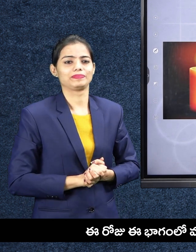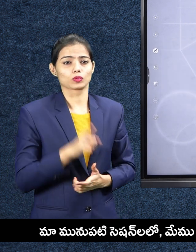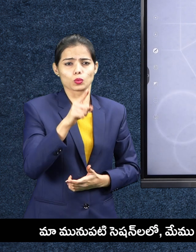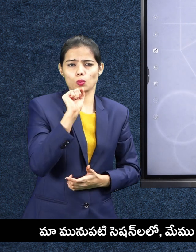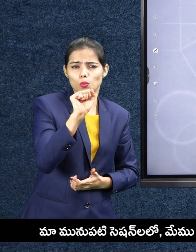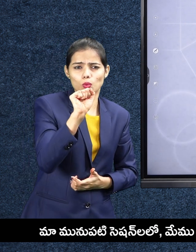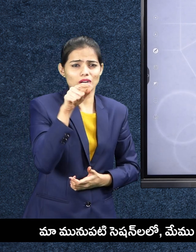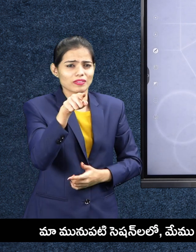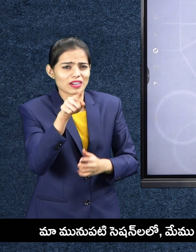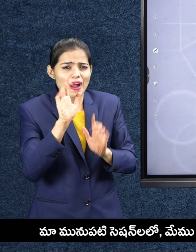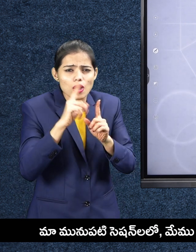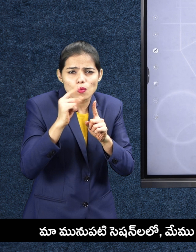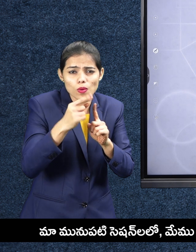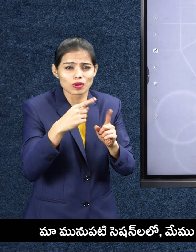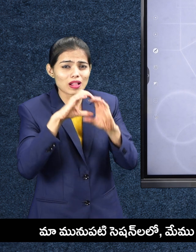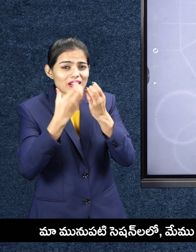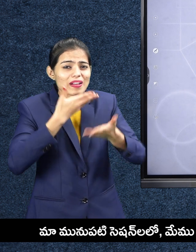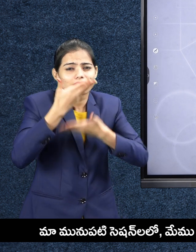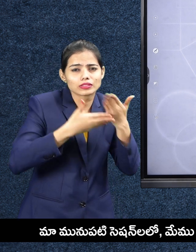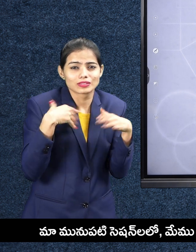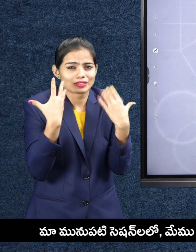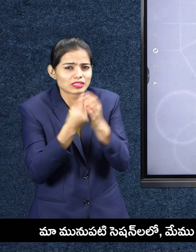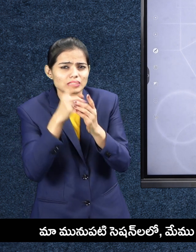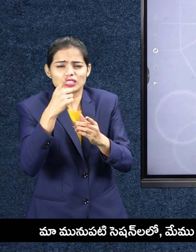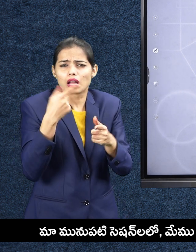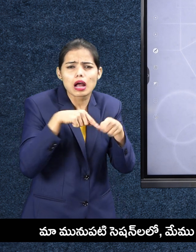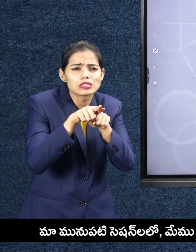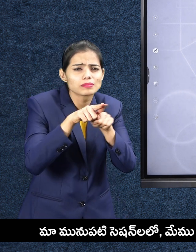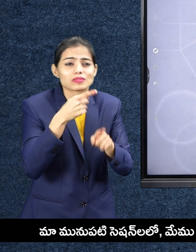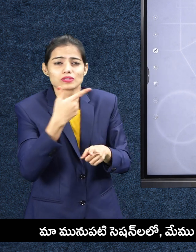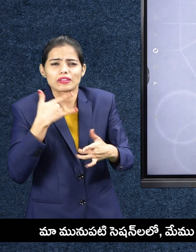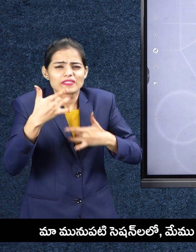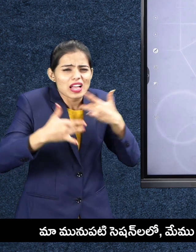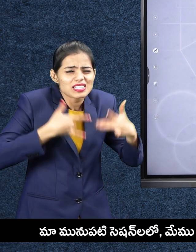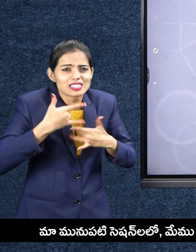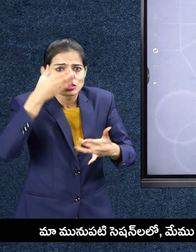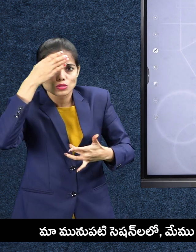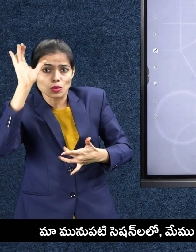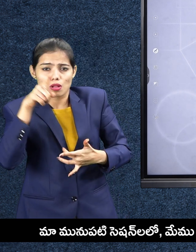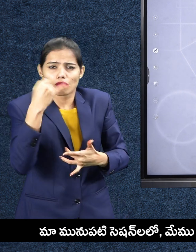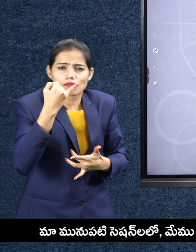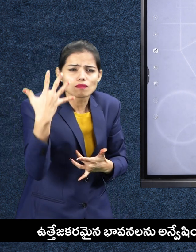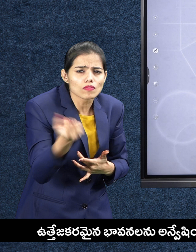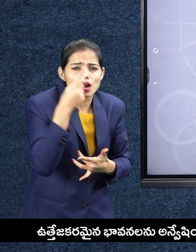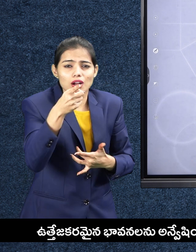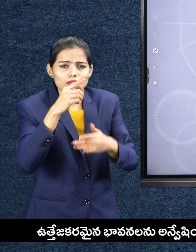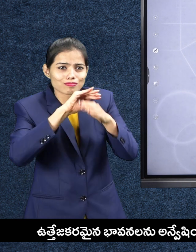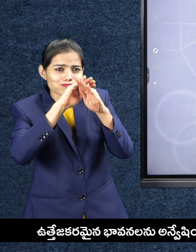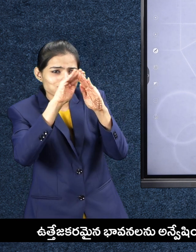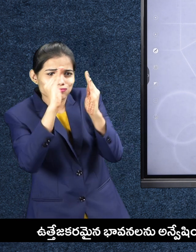మన మునుపటి సెషన్లో మనం ఉపరితల వైశాల్యం మరియు సంక్లిష్ట ఘన పదార్థాల వాల్యూమ్లను కనుక్కునే ఉత్తేజకరమైన